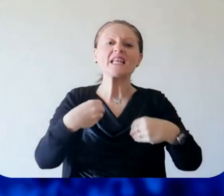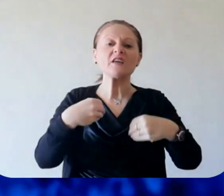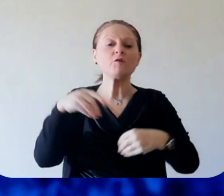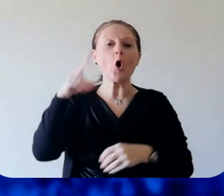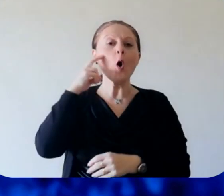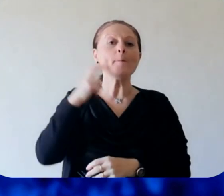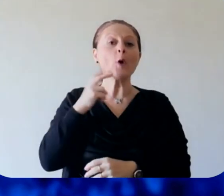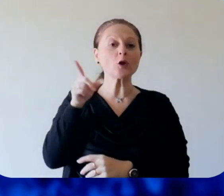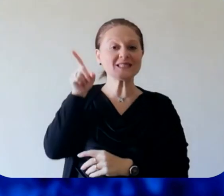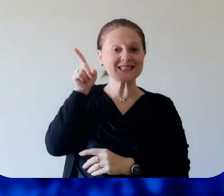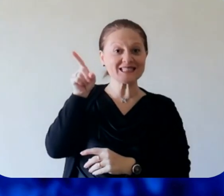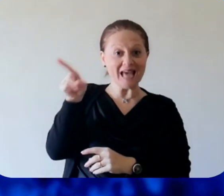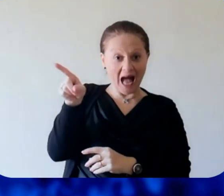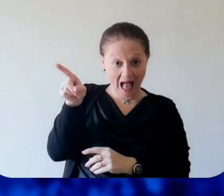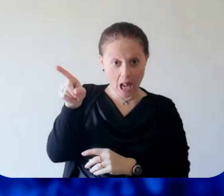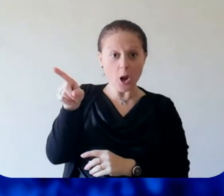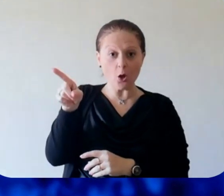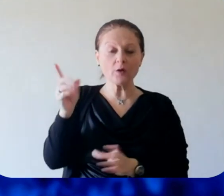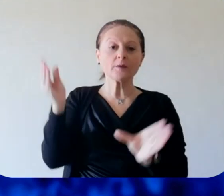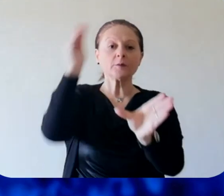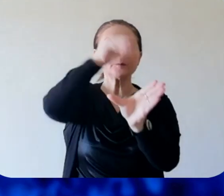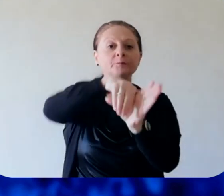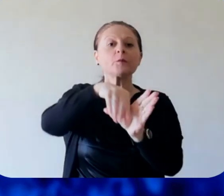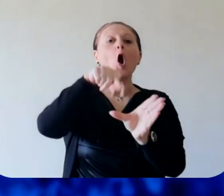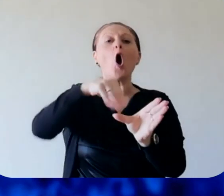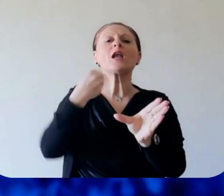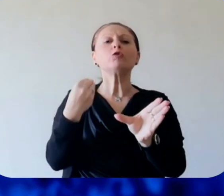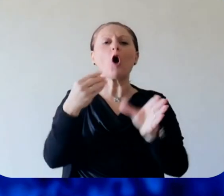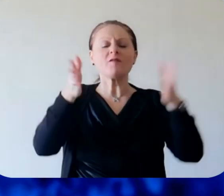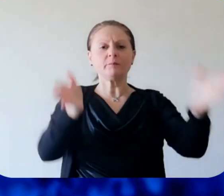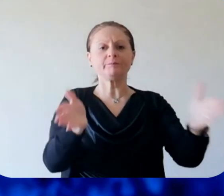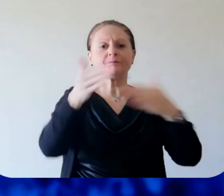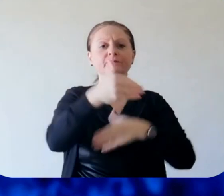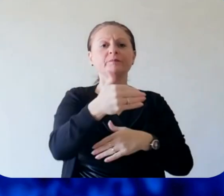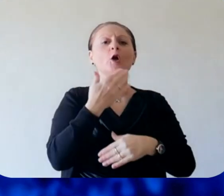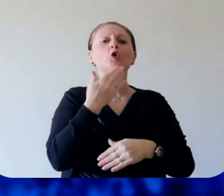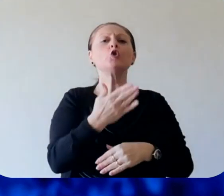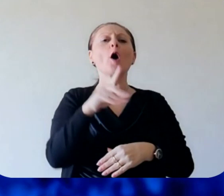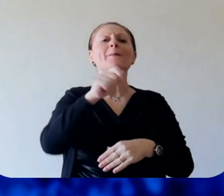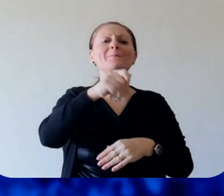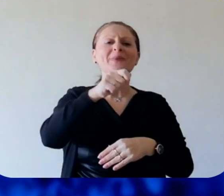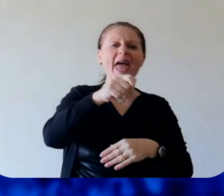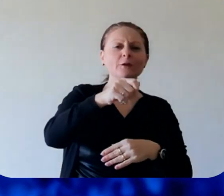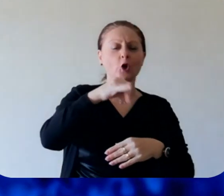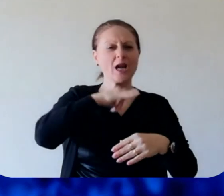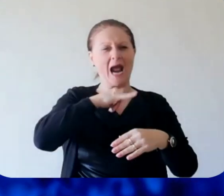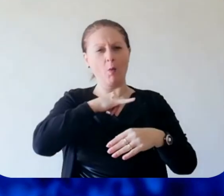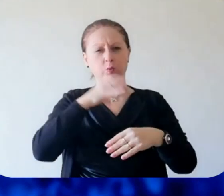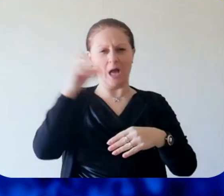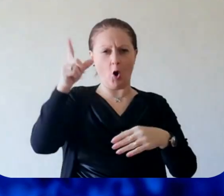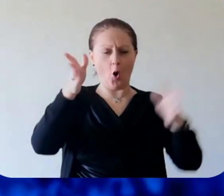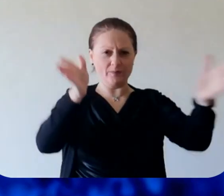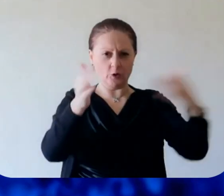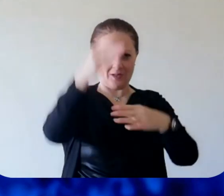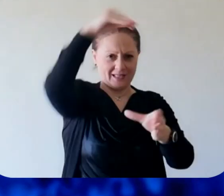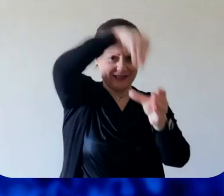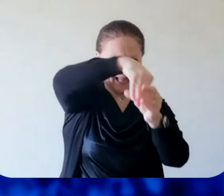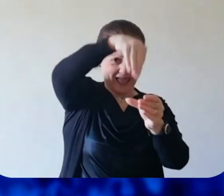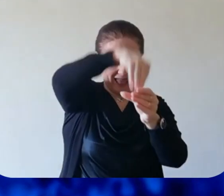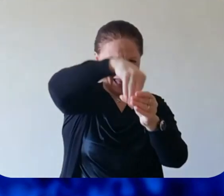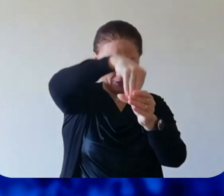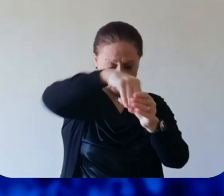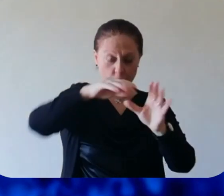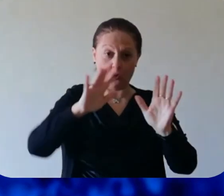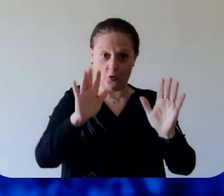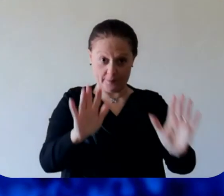trasferiti presso la località Don Pietro in territorio di Ragusa, ma in realtà molto vicino a Comiso, la posizione mia